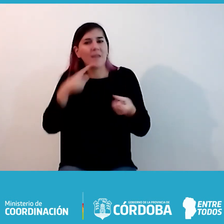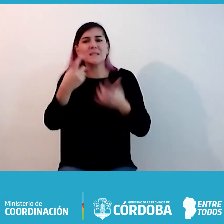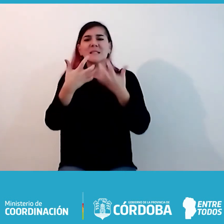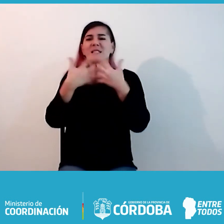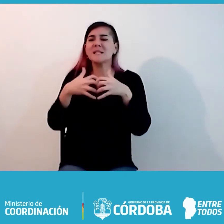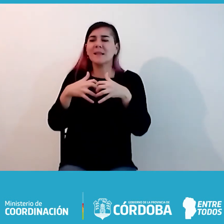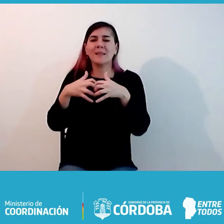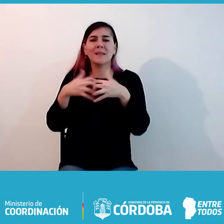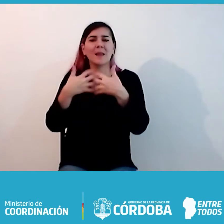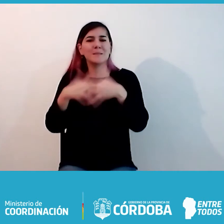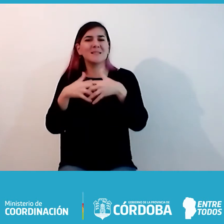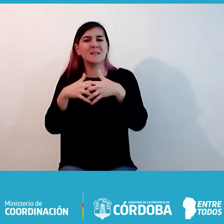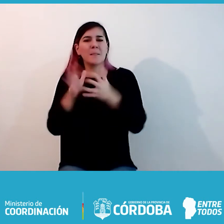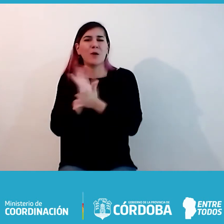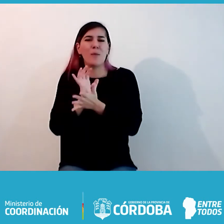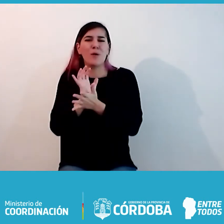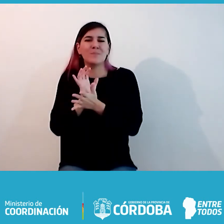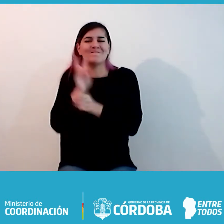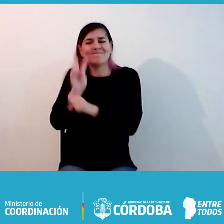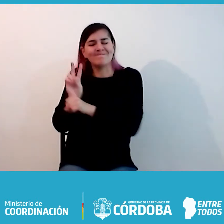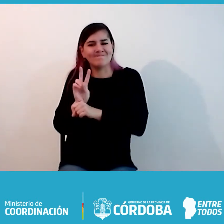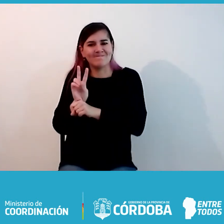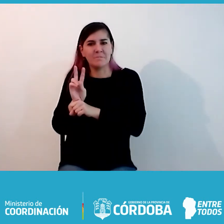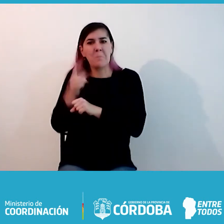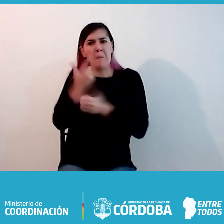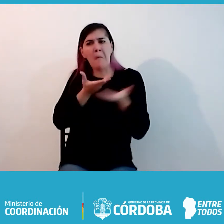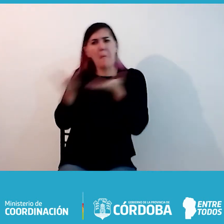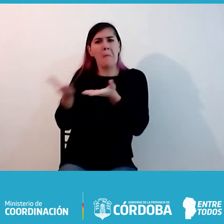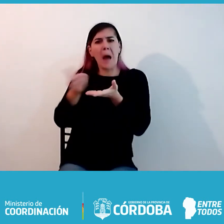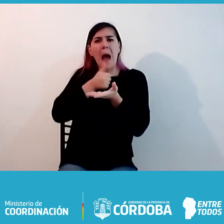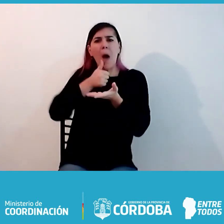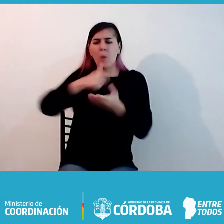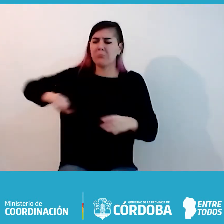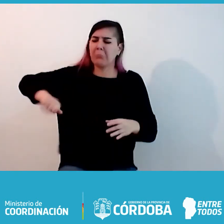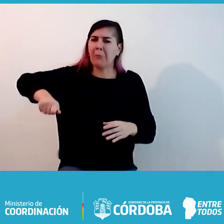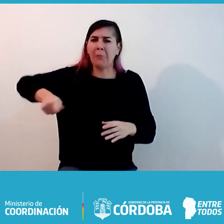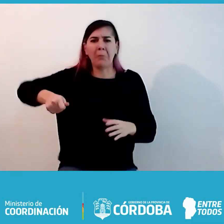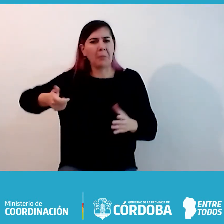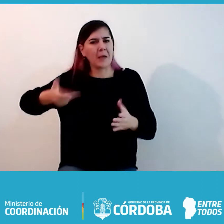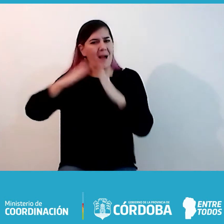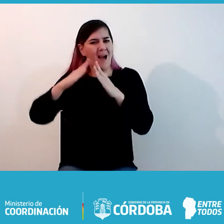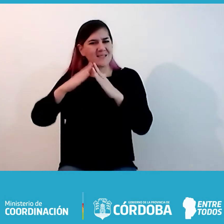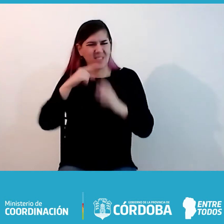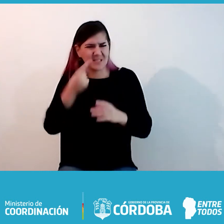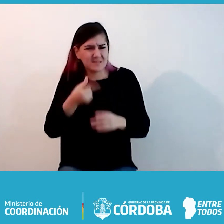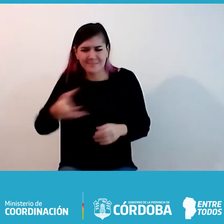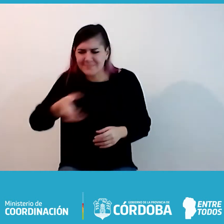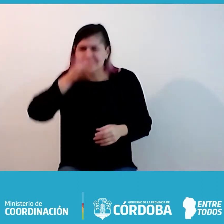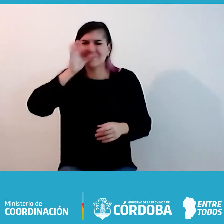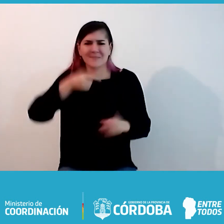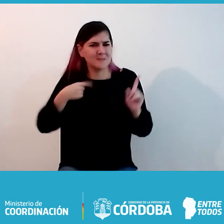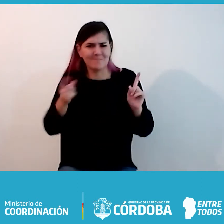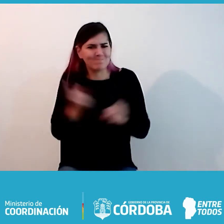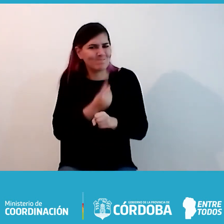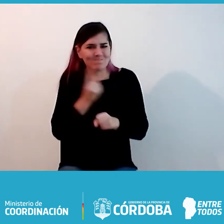más frágil. Pretende proyectar imágenes de agua que sale de la canilla de la casa que dice no se puede tomar, pero